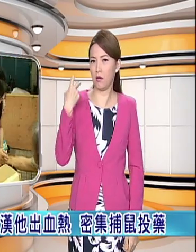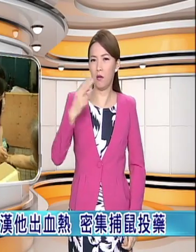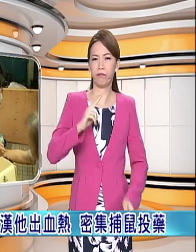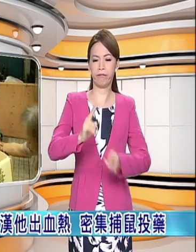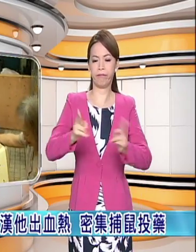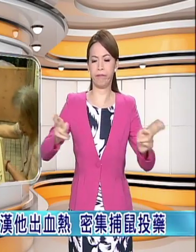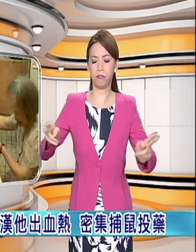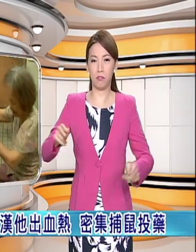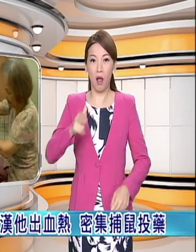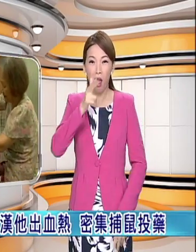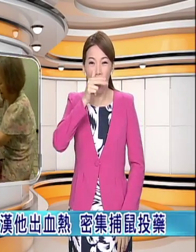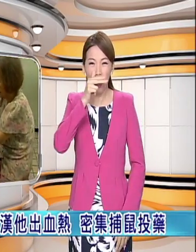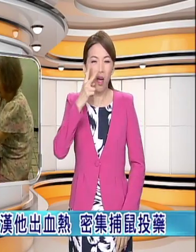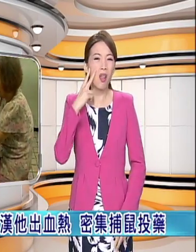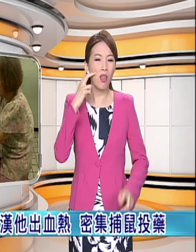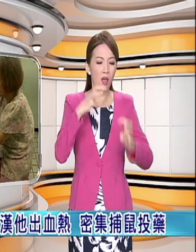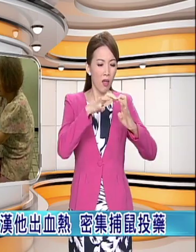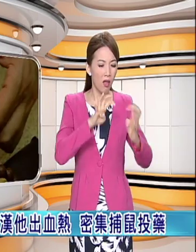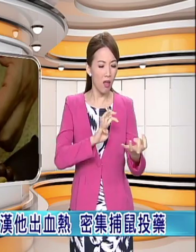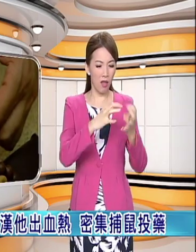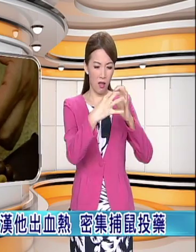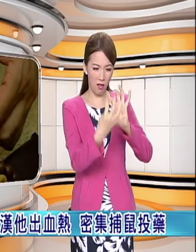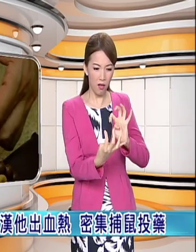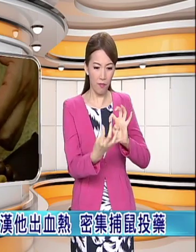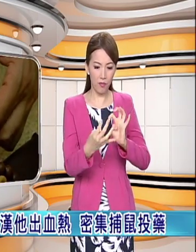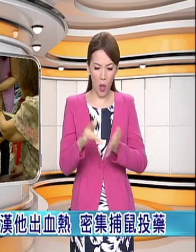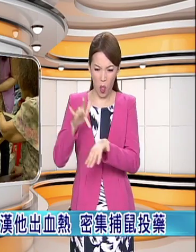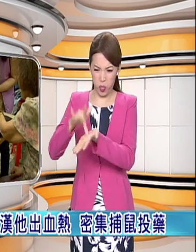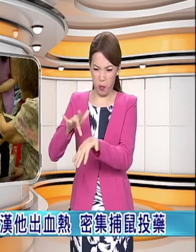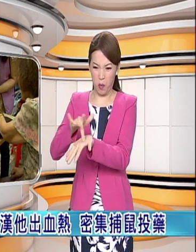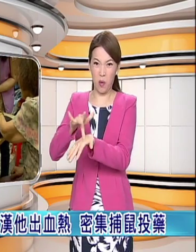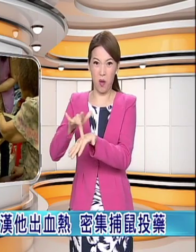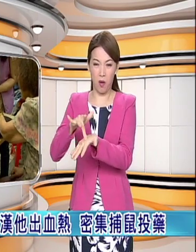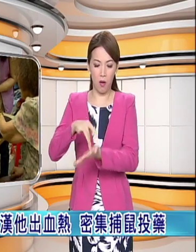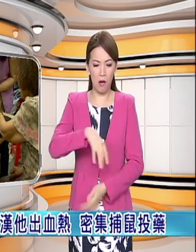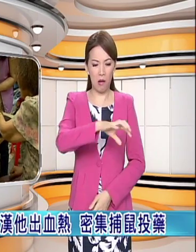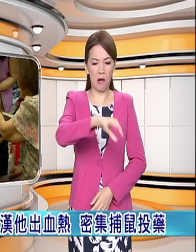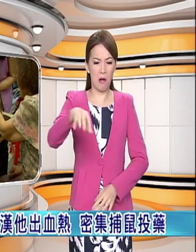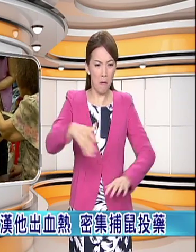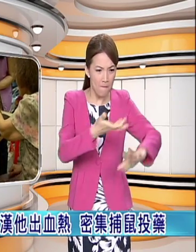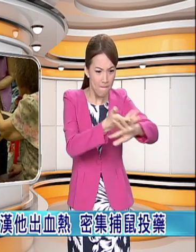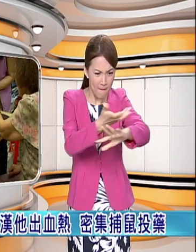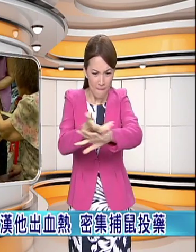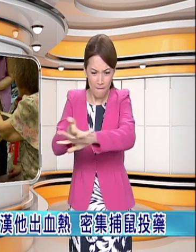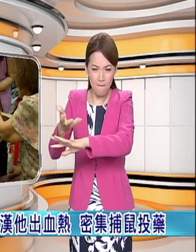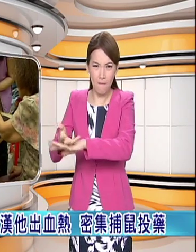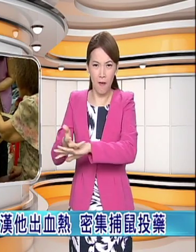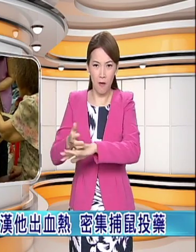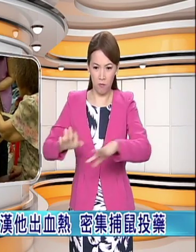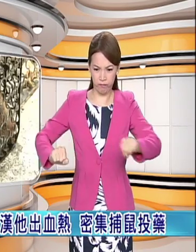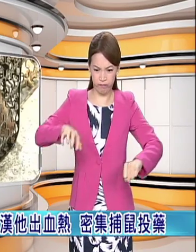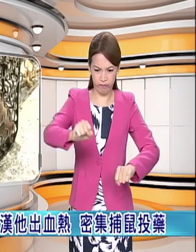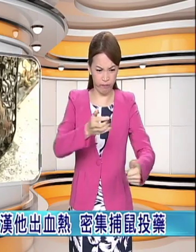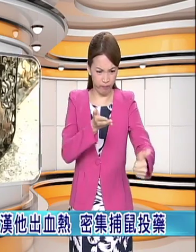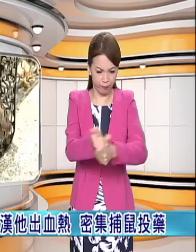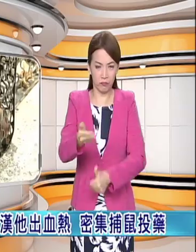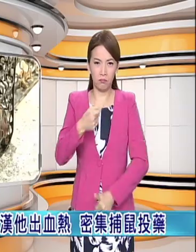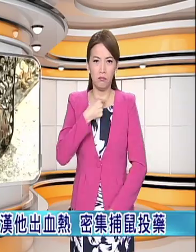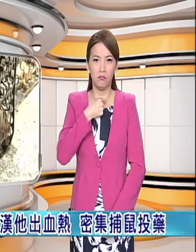染，这两天正划设警戒范围，密集放置捕鼠笼，积极投